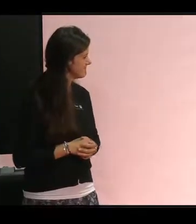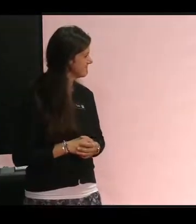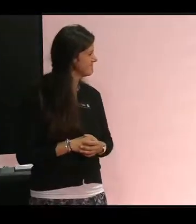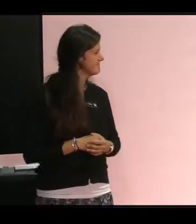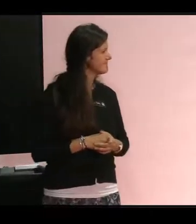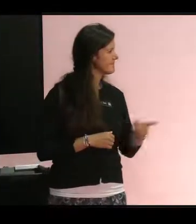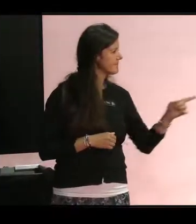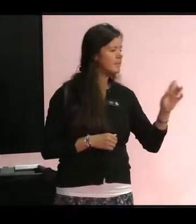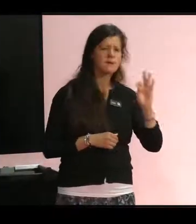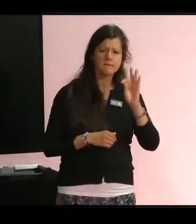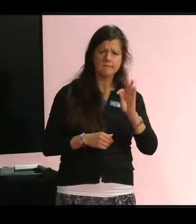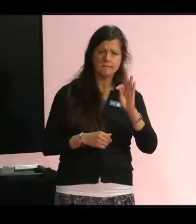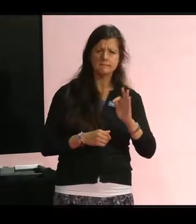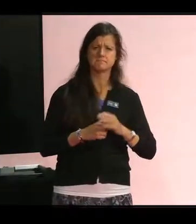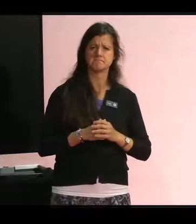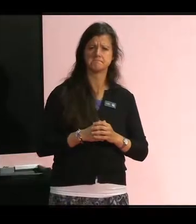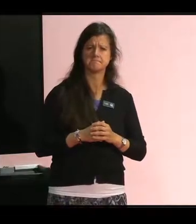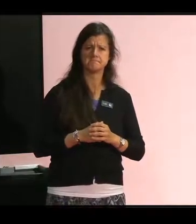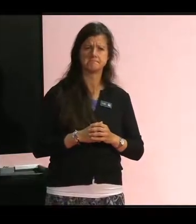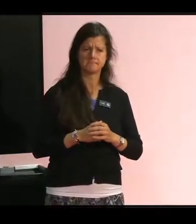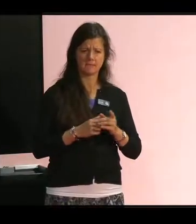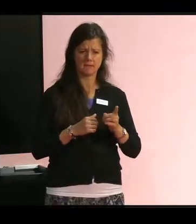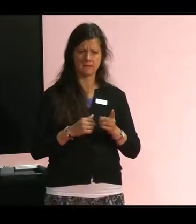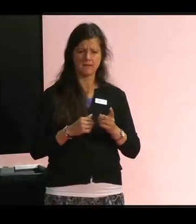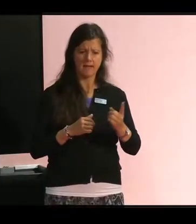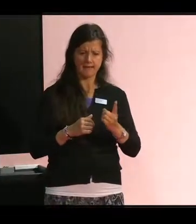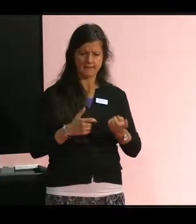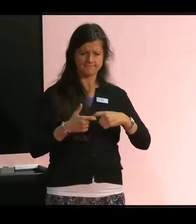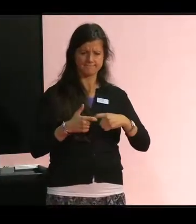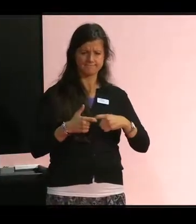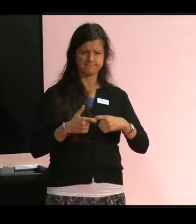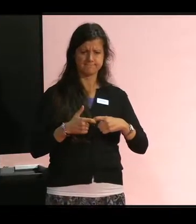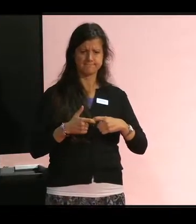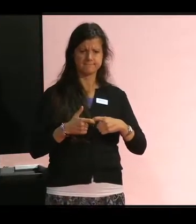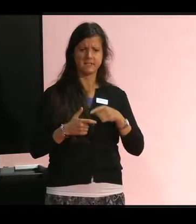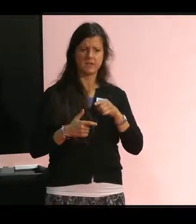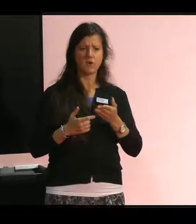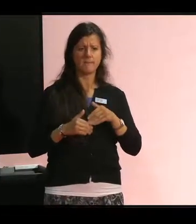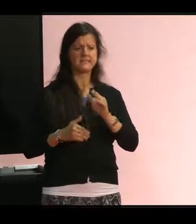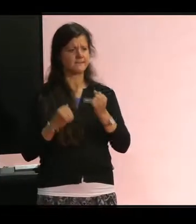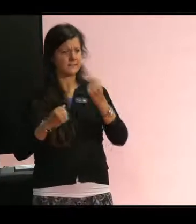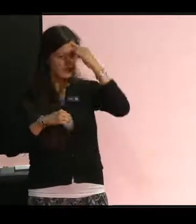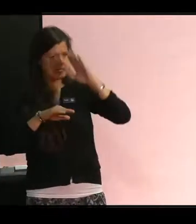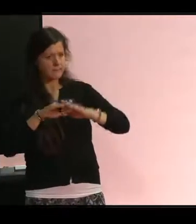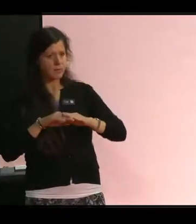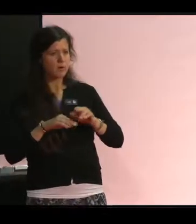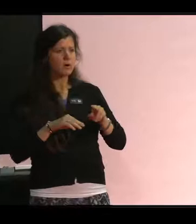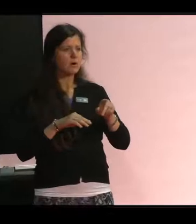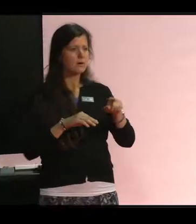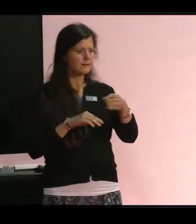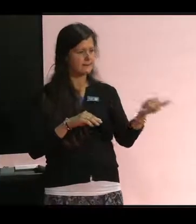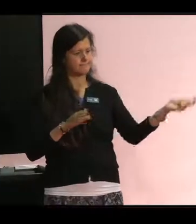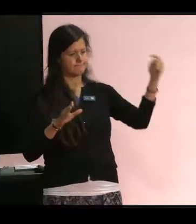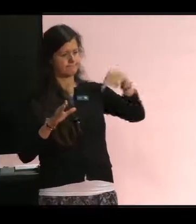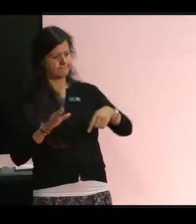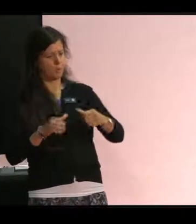Jag vill bara direkt en följdfråga här. Ser du det som det mest viktiga? Att man känner sig välkommen när man kommer